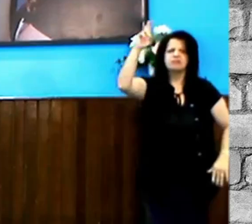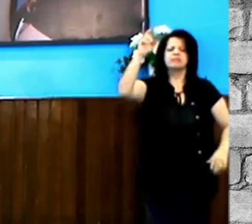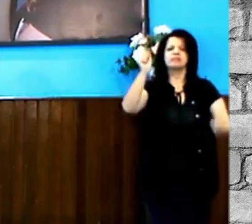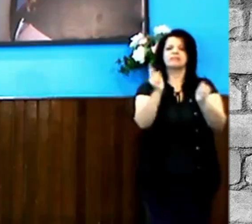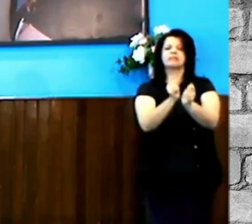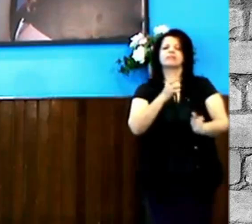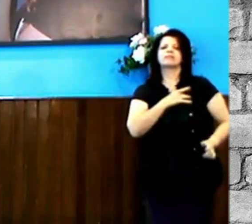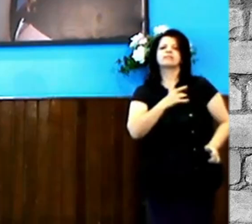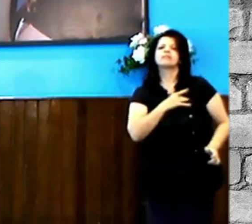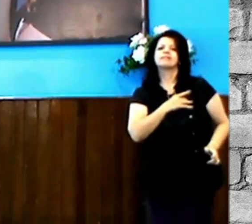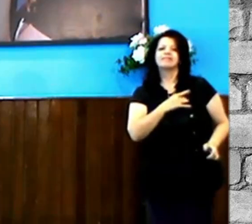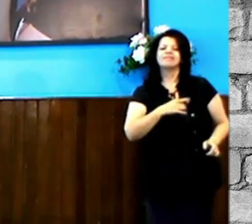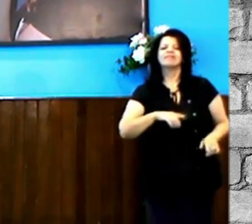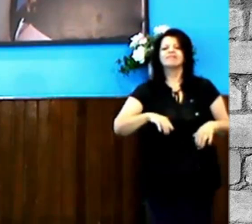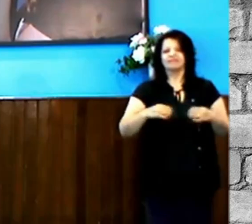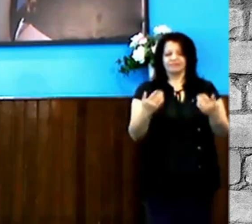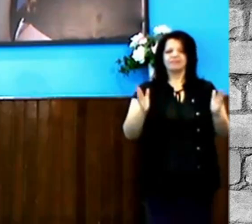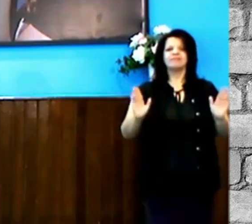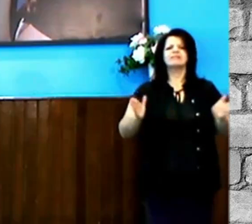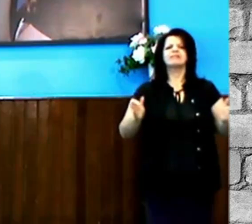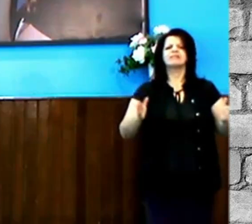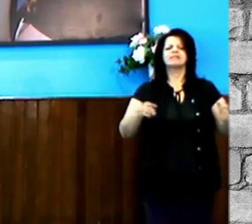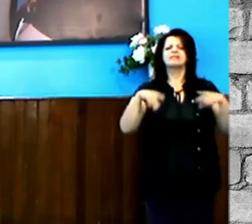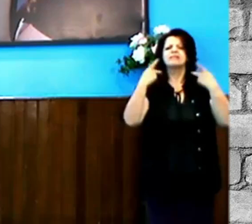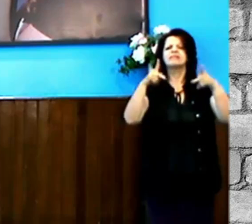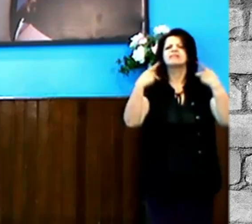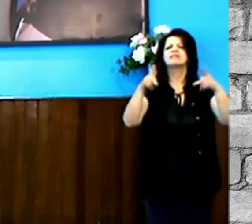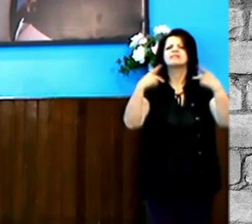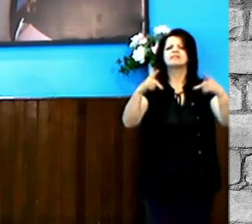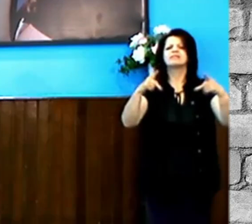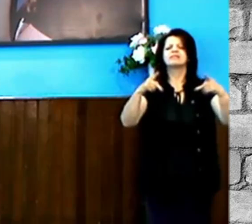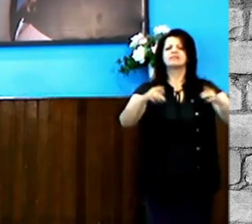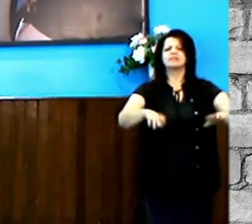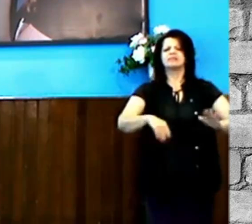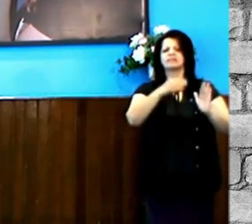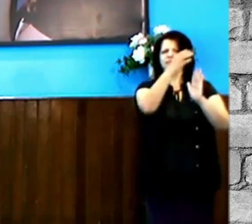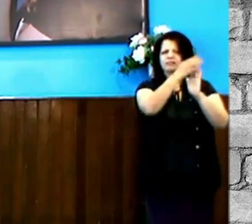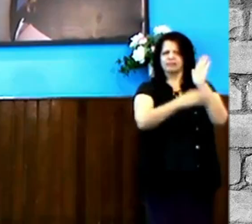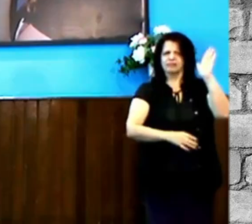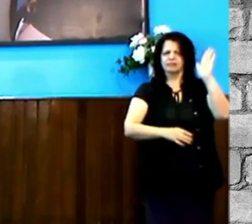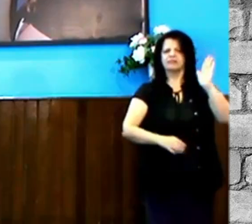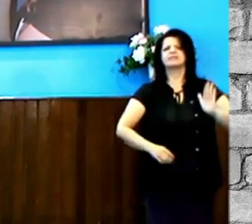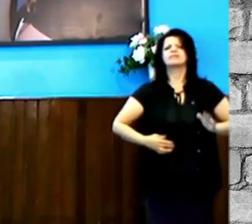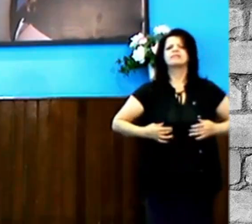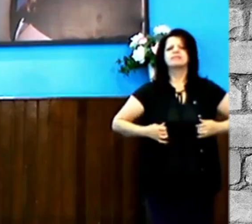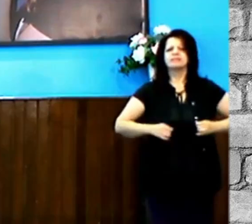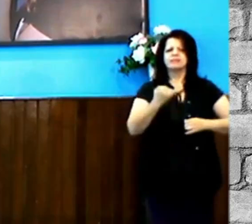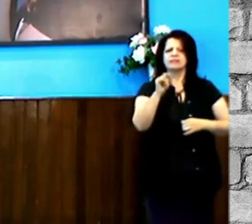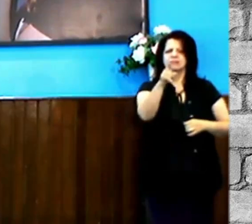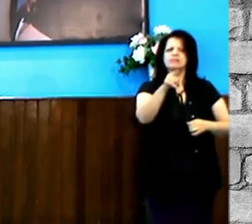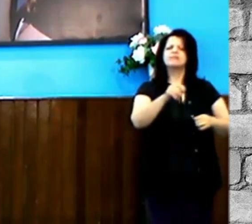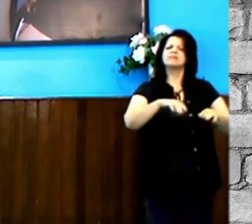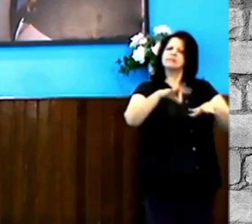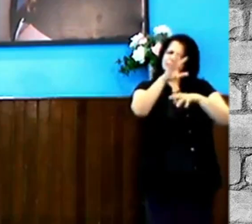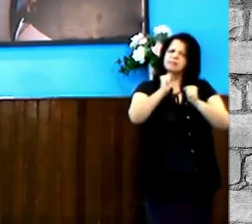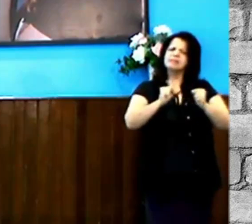temor do Senhor. E é dessa maneira que nós vamos agora ouvir a pregação. O texto que eu quero pedir para você abrir sua Bíblia, se você puder aí da sua